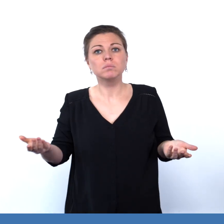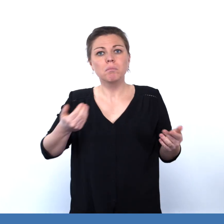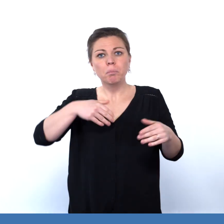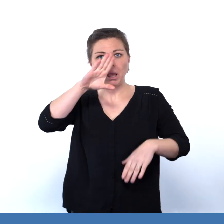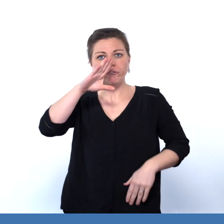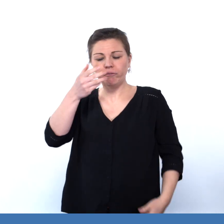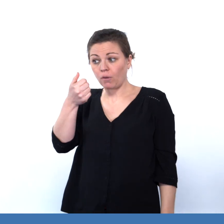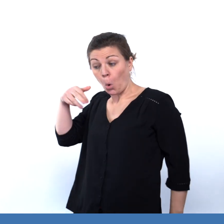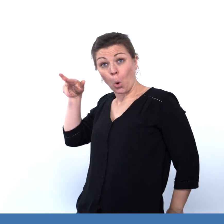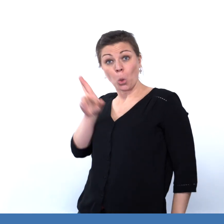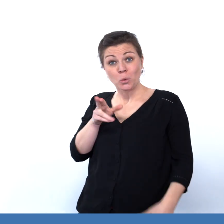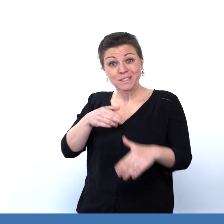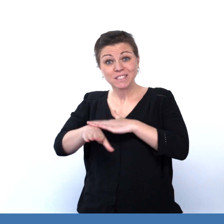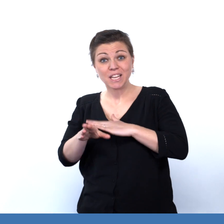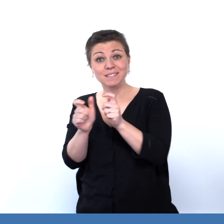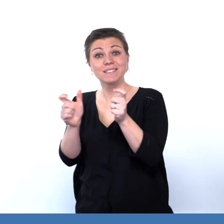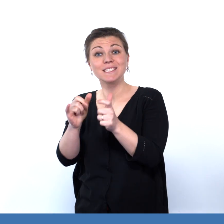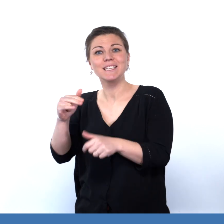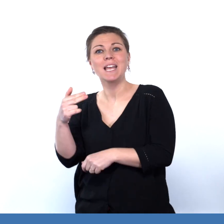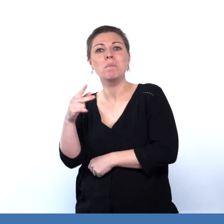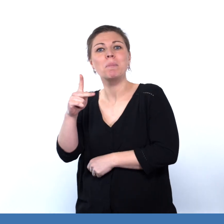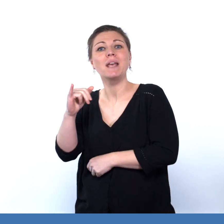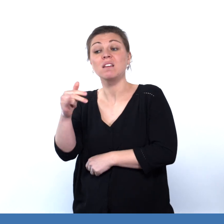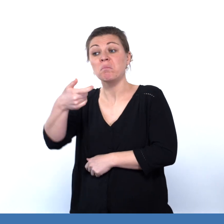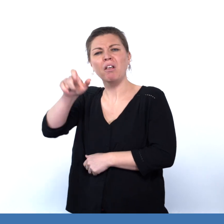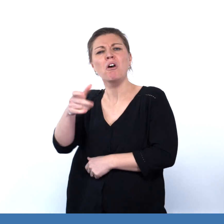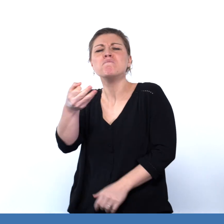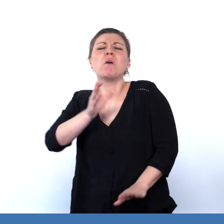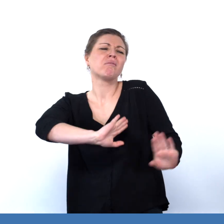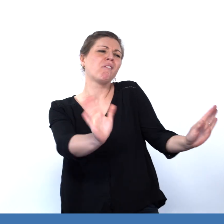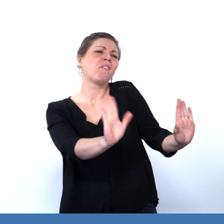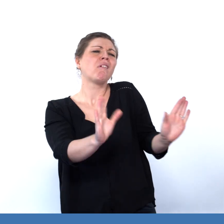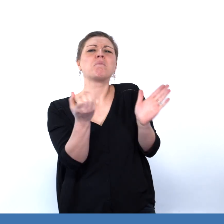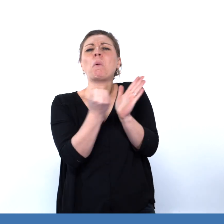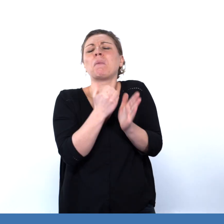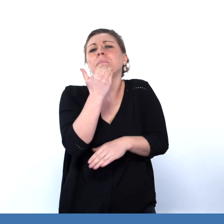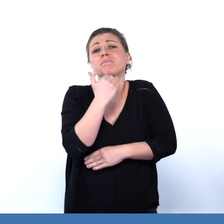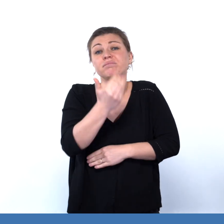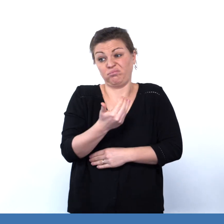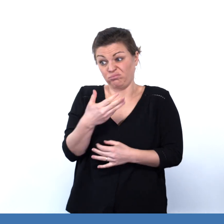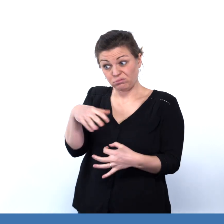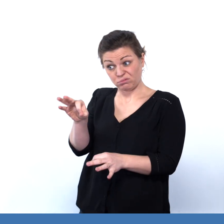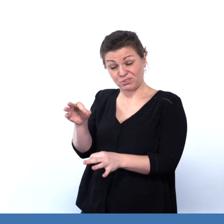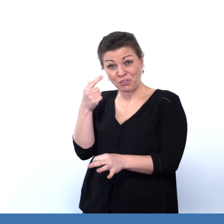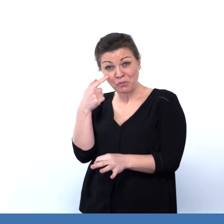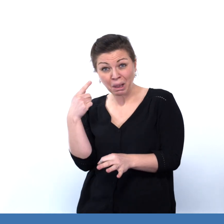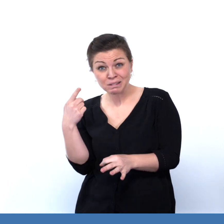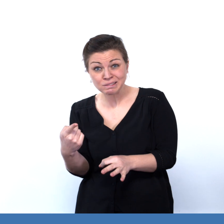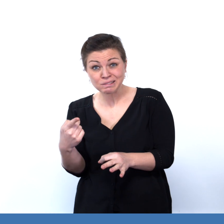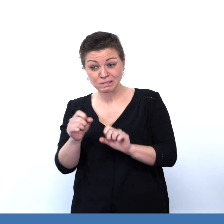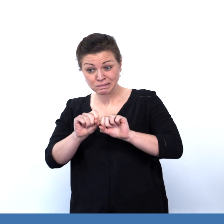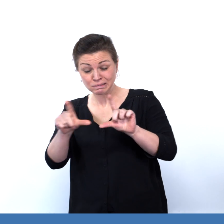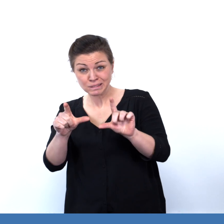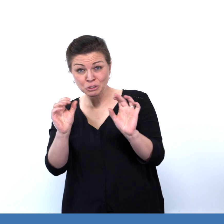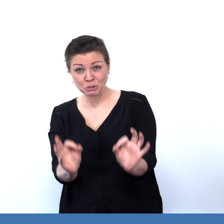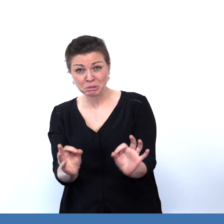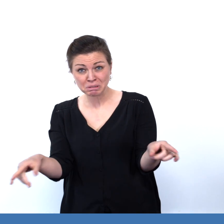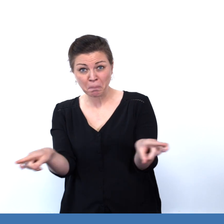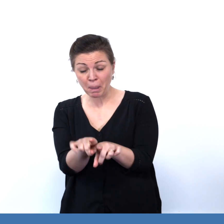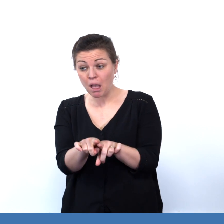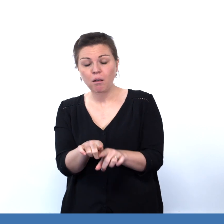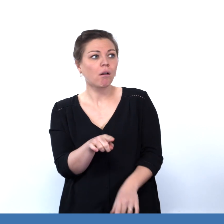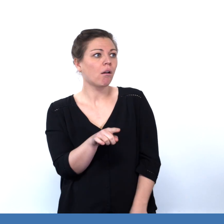l'INPI, j'ai montré à la personne qui m'avait dit que c'était pas brevetable, et je dis, monsieur, regardez, le projet il est là. Et le gars m'a dit,